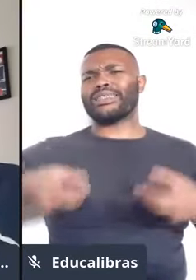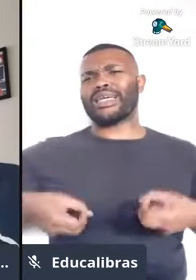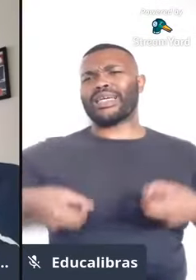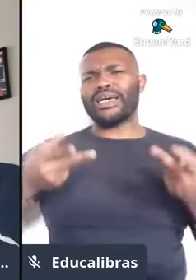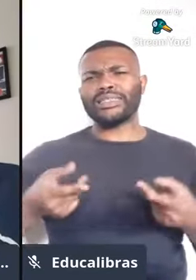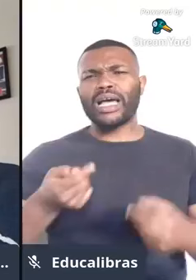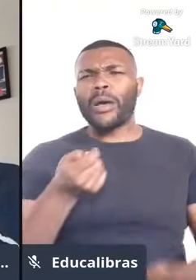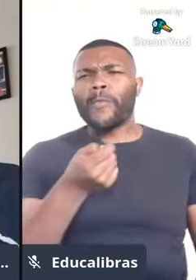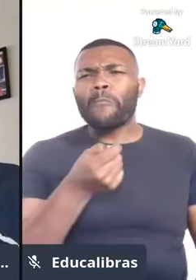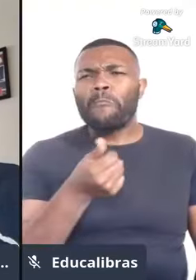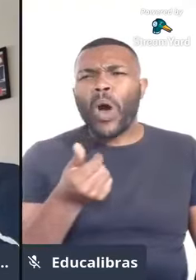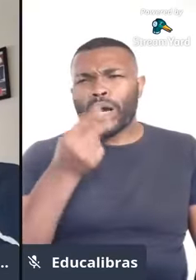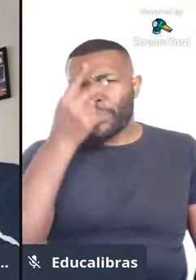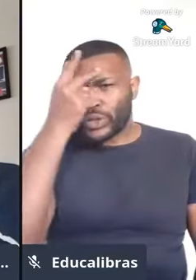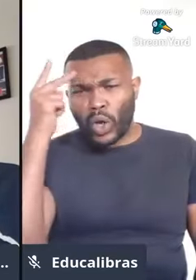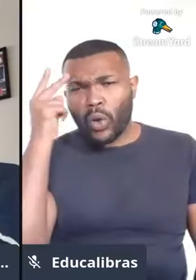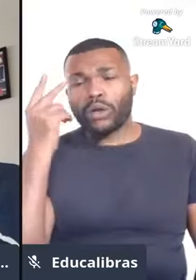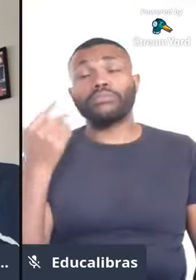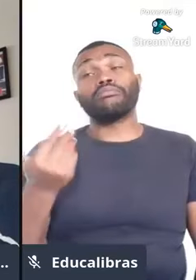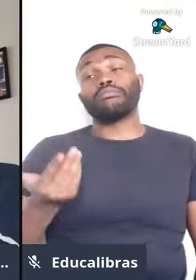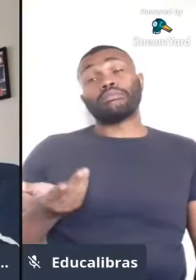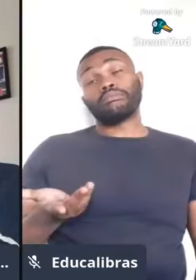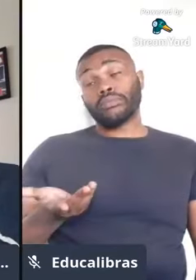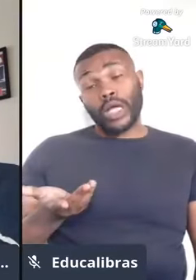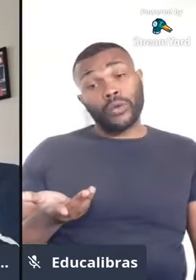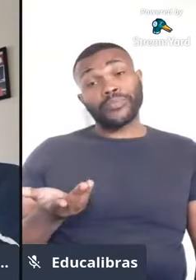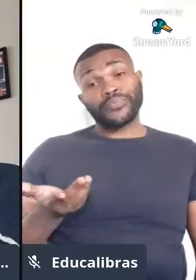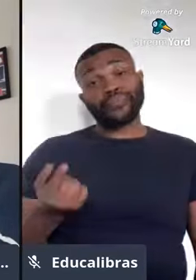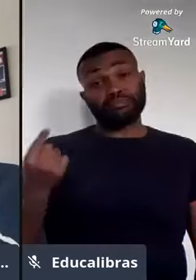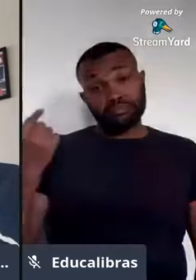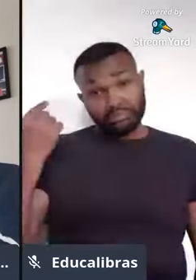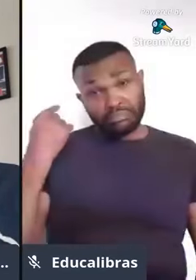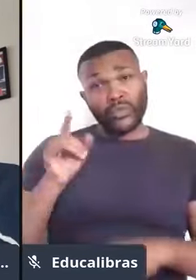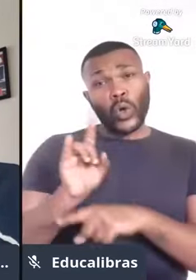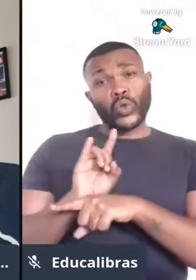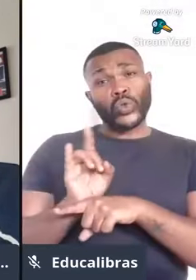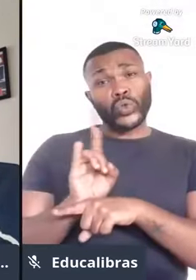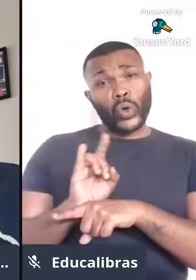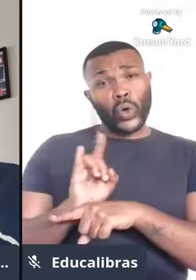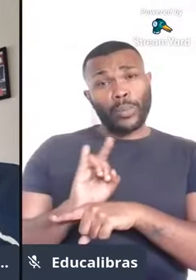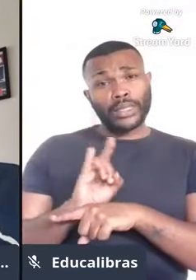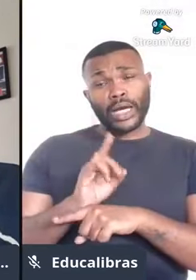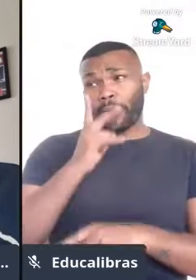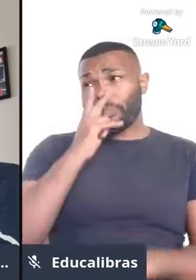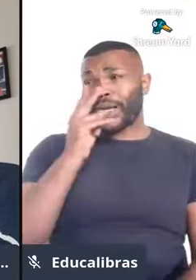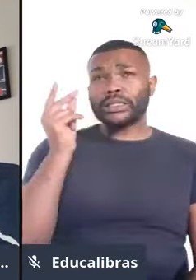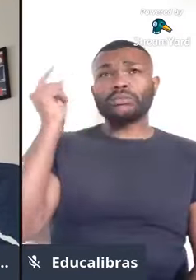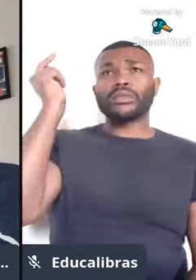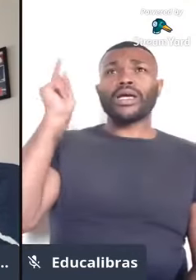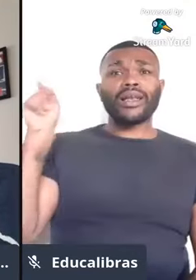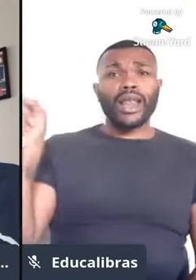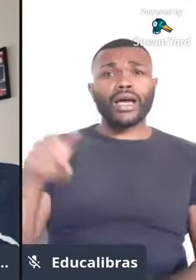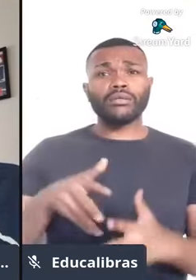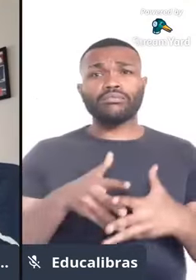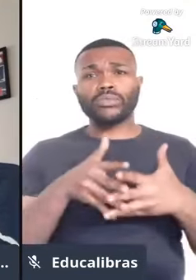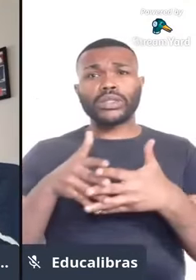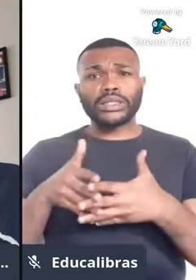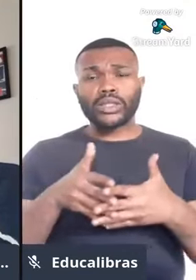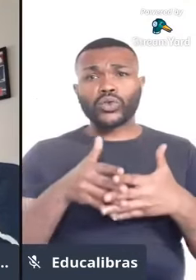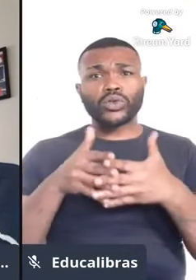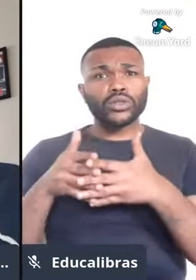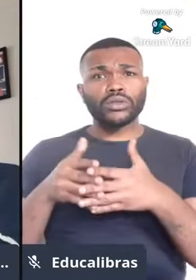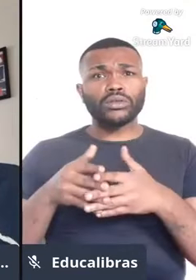Ou seja, então, teve um momento ali que deu um clique e os Estados Unidos virou nesse momento.